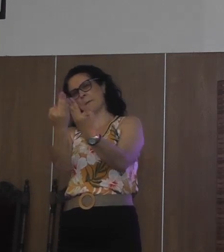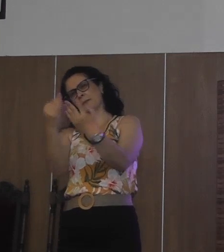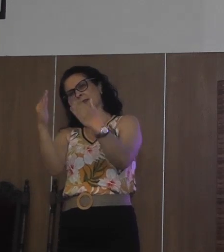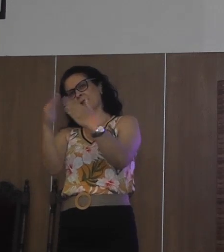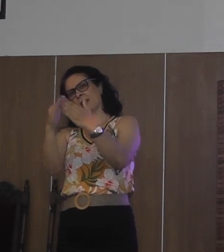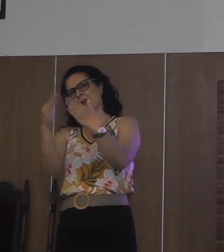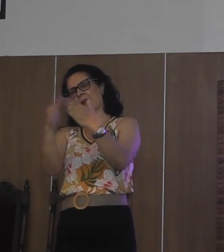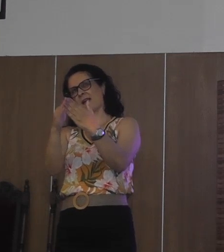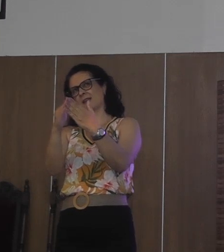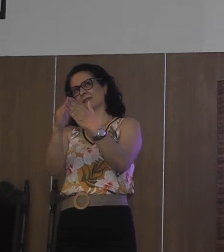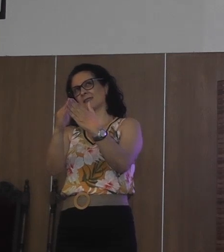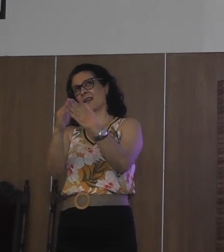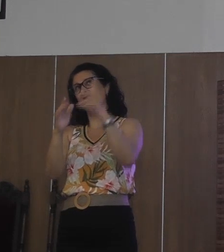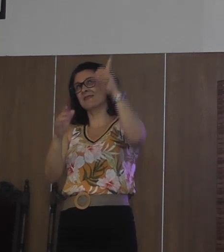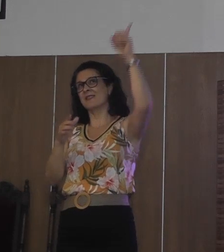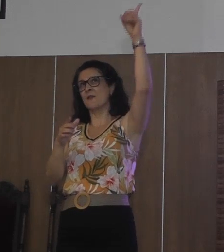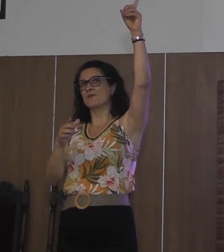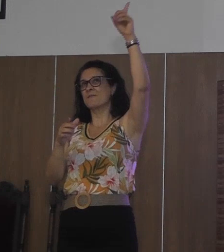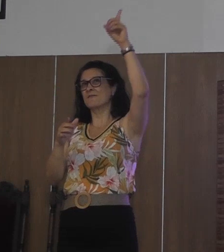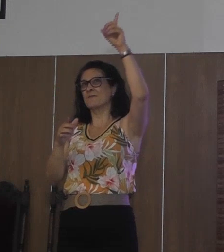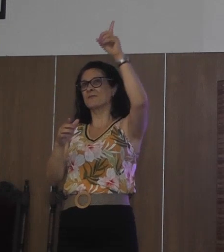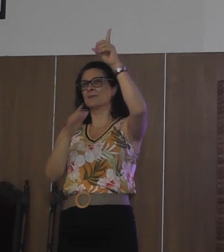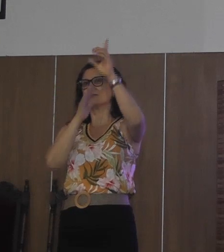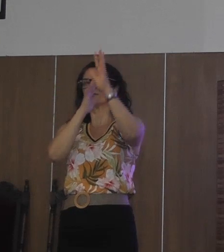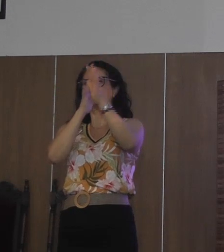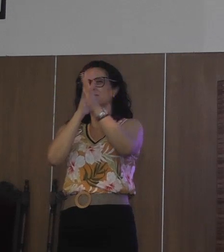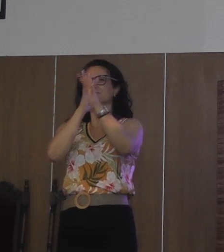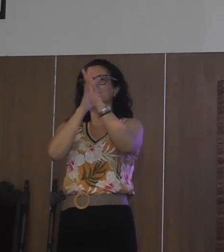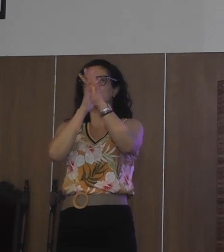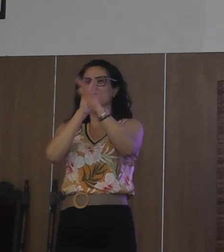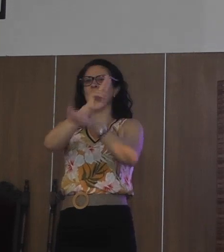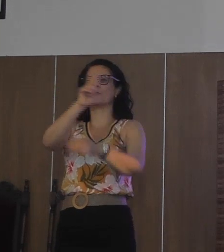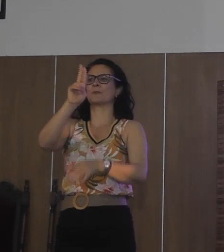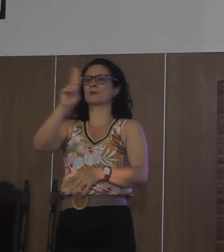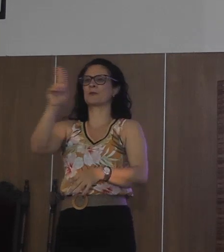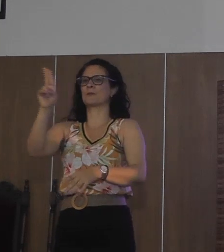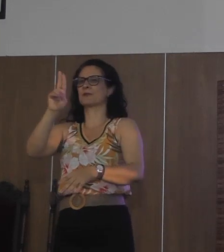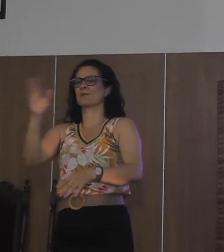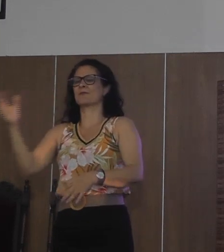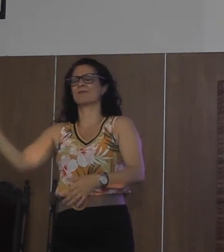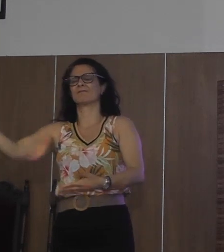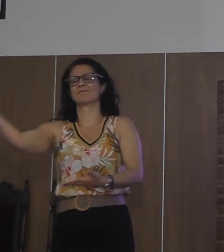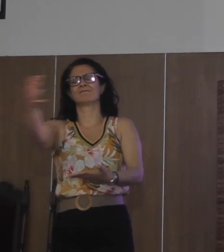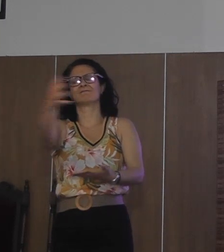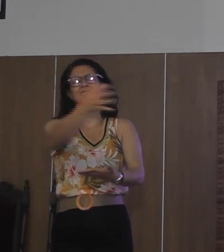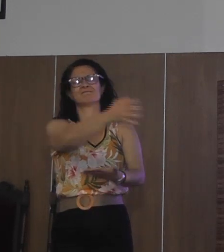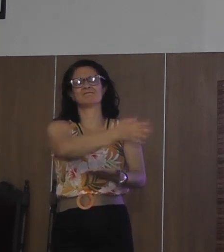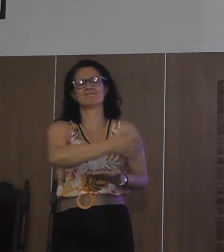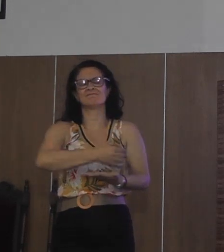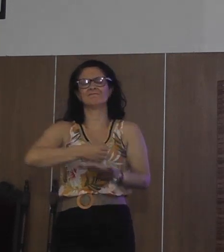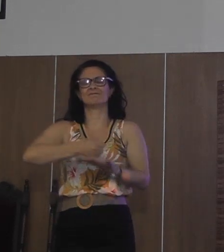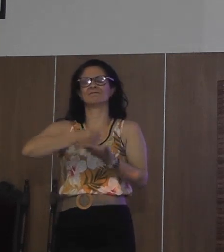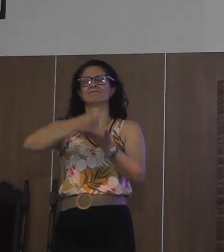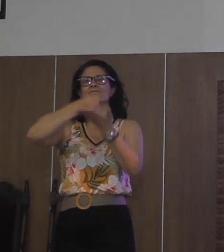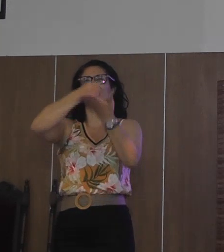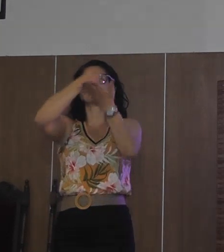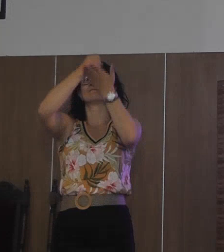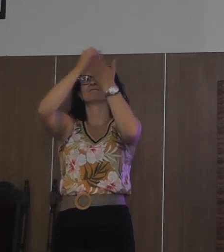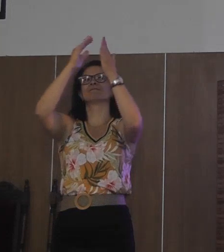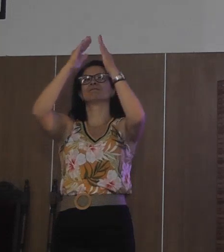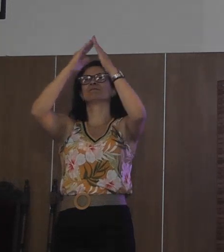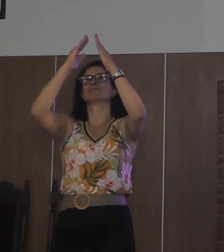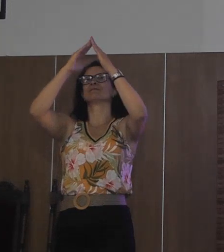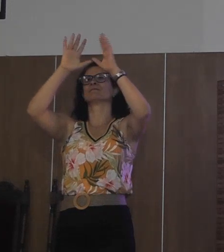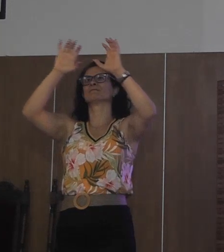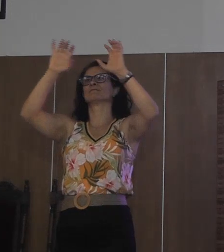o nosso nome ser chamado lá naquele grande dia, e Jesus Cristo falando assim: vinde, filhos benditos de meu Pai. Está vendo isso